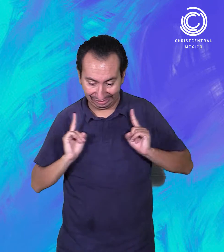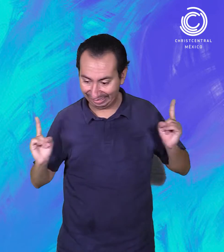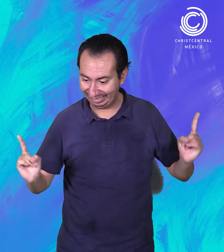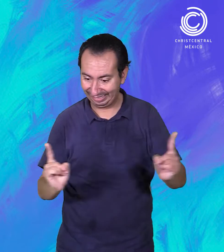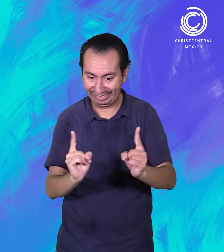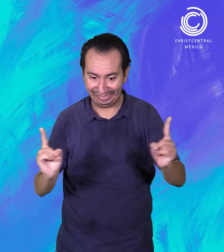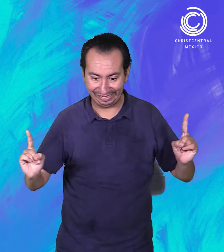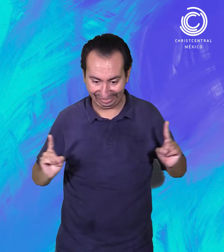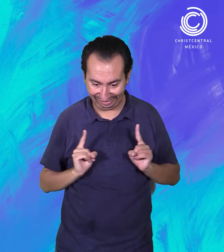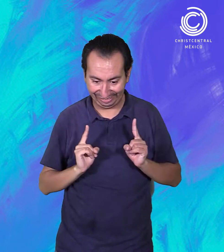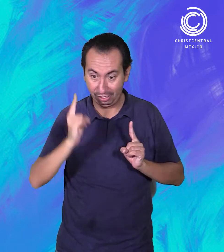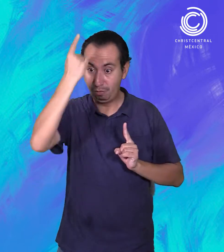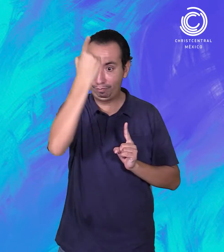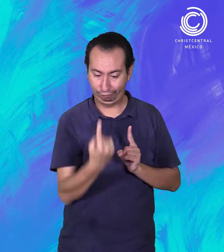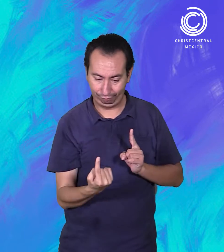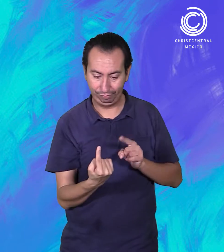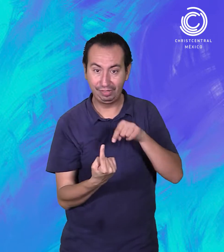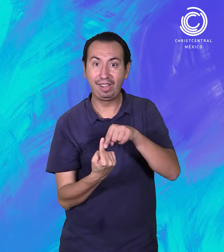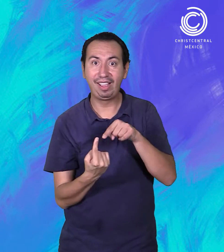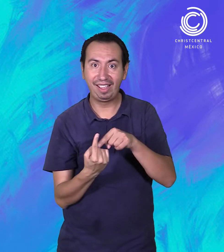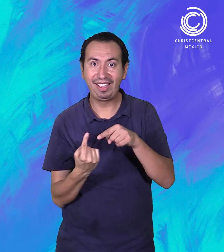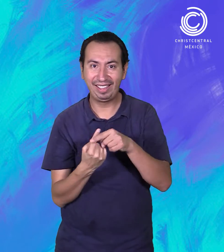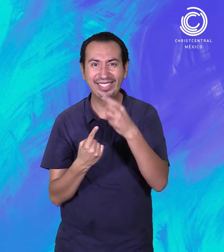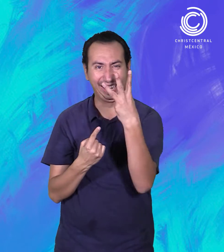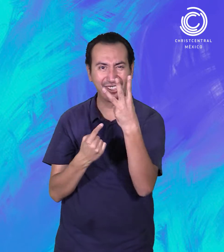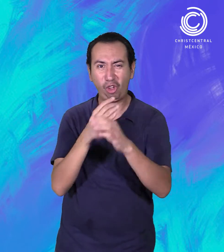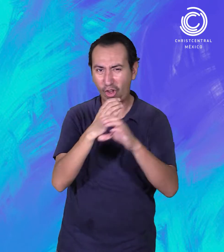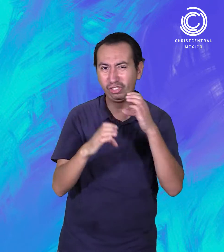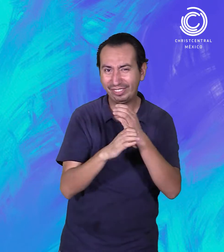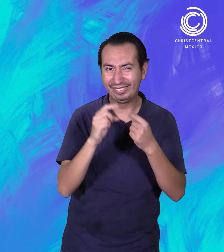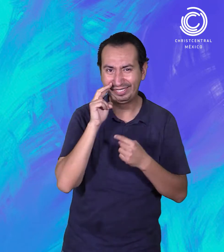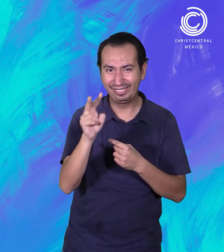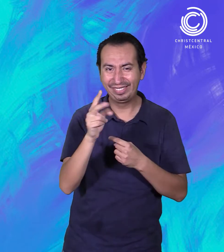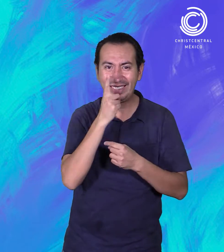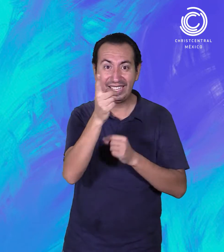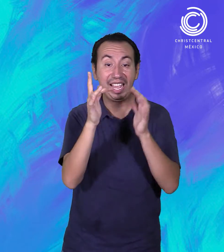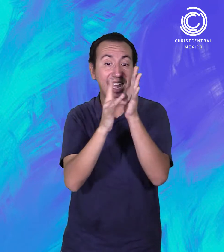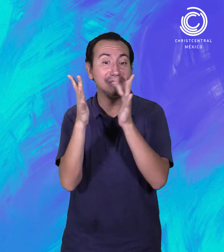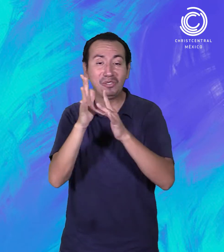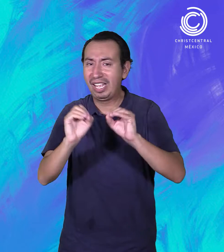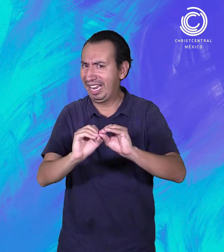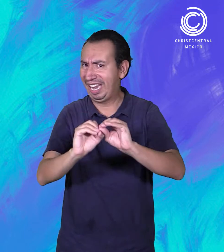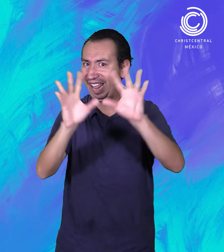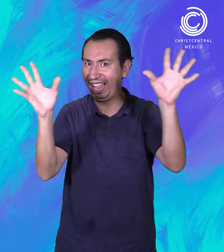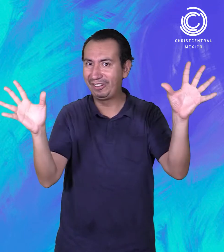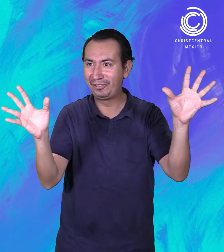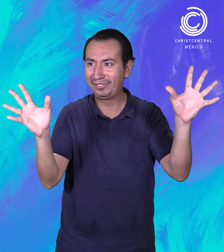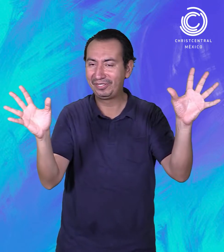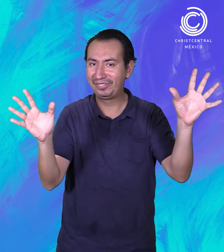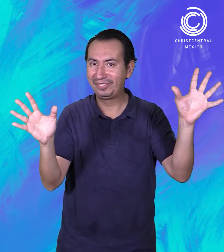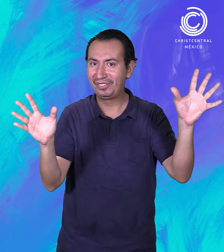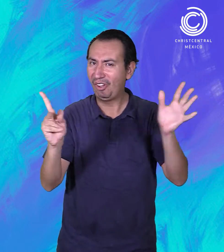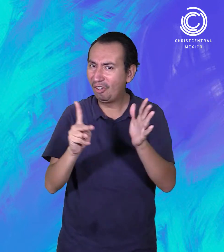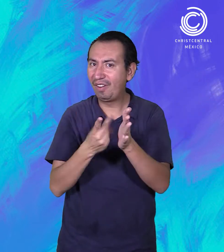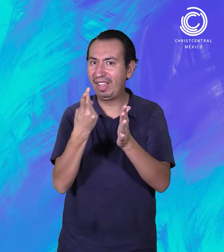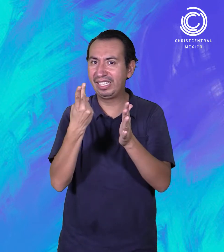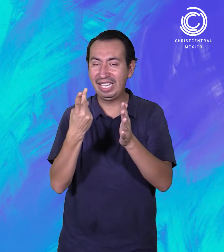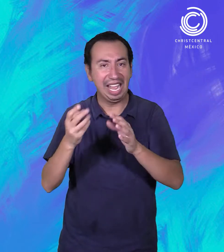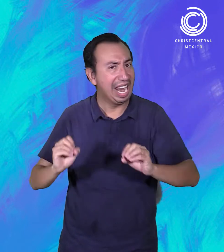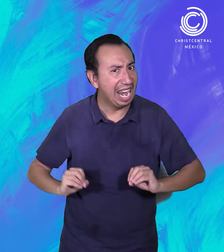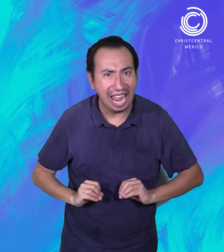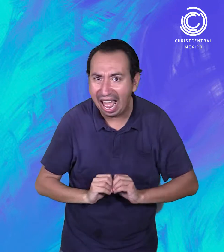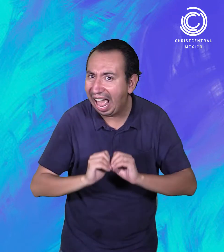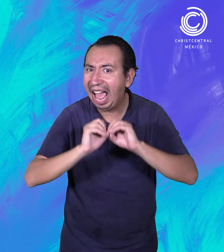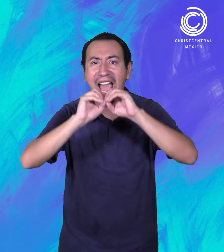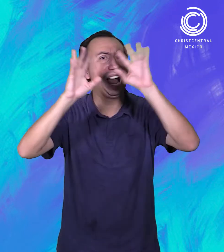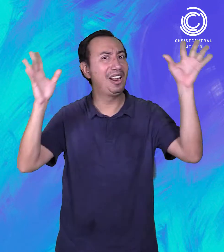principalmente laborando en estas tres áreas y muchas otras más que menciona. Pero aquí lo dijo Jesús con toda claridad. Entonces, otra vez, claro que